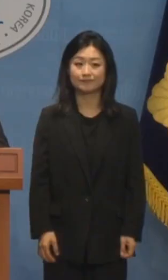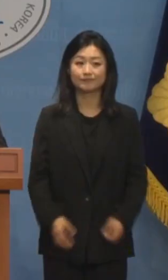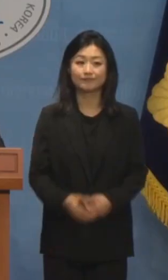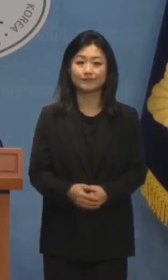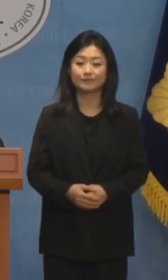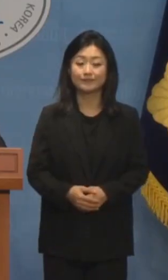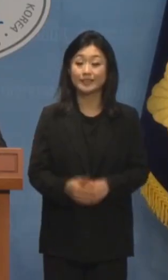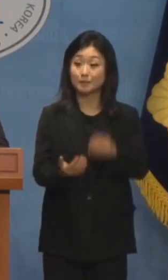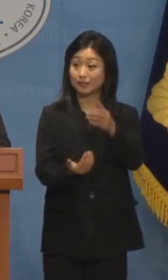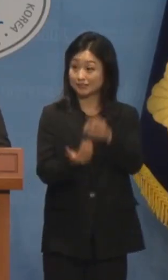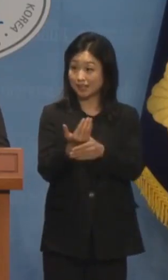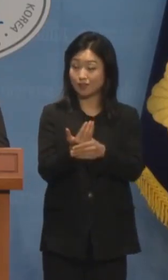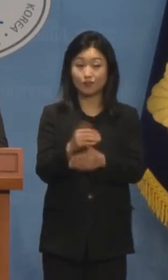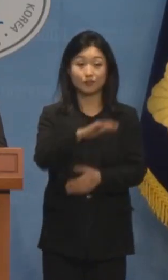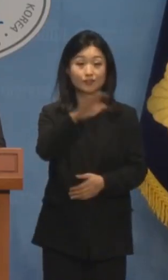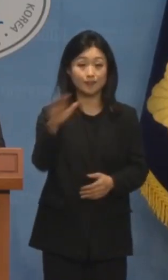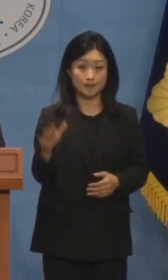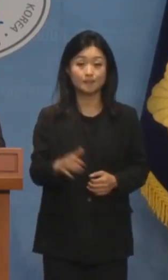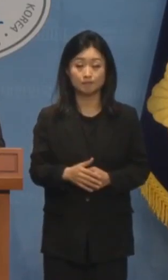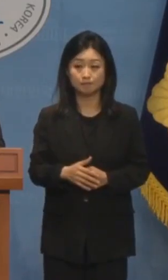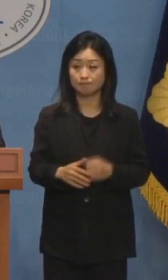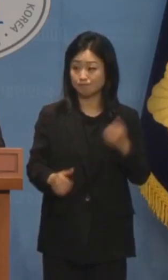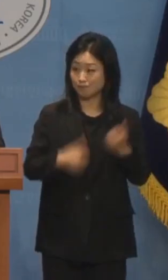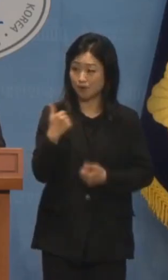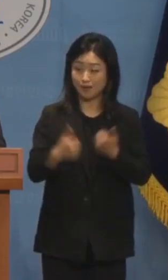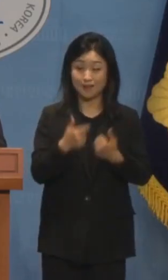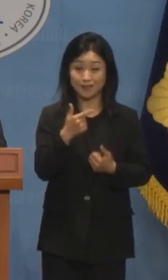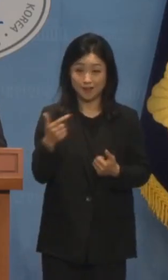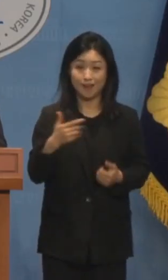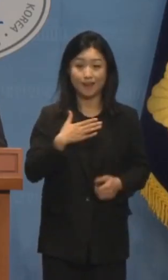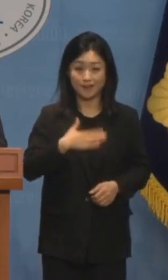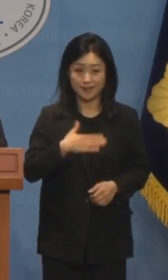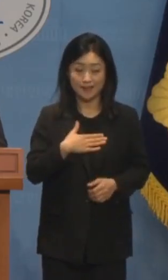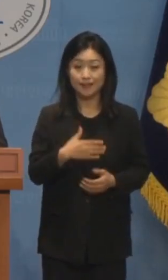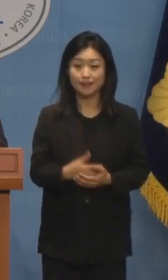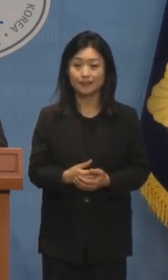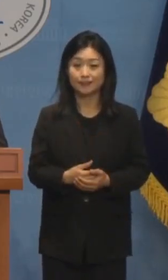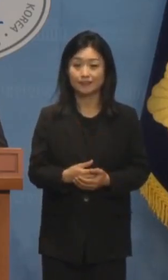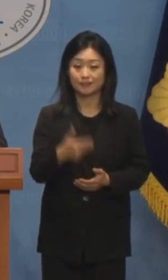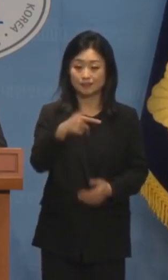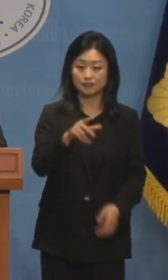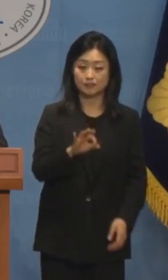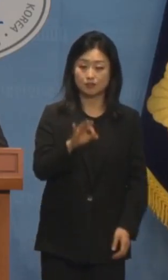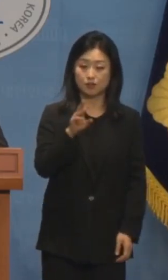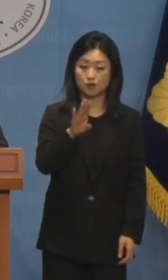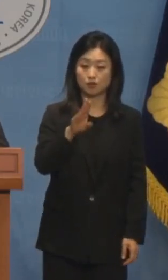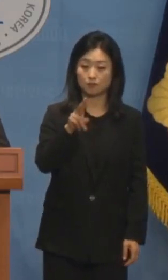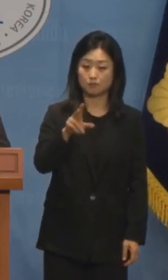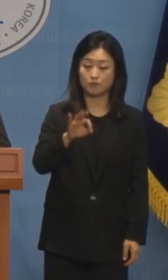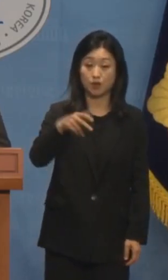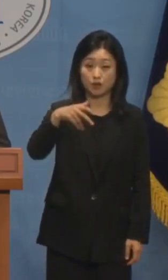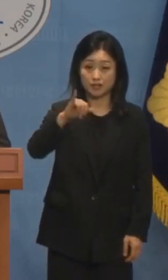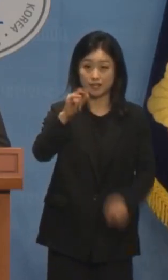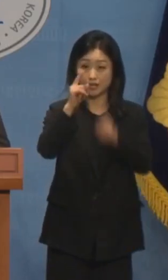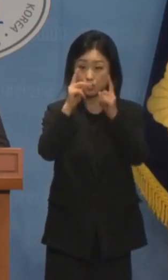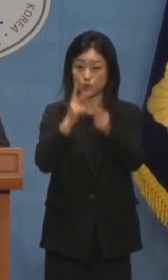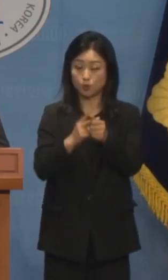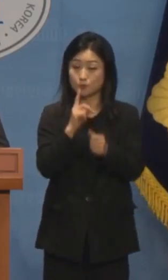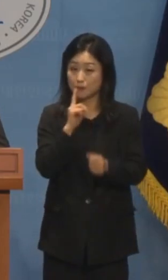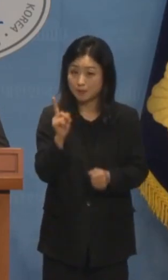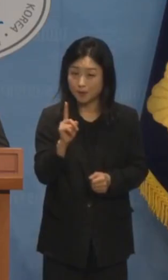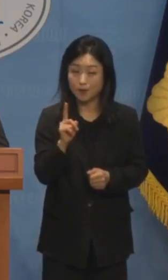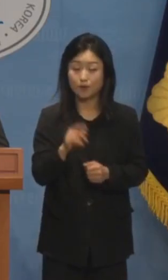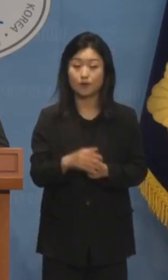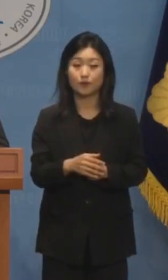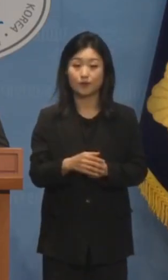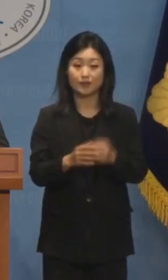네, 이번 사건으로 많은 분들께서 공분을 사고 있다라고 생각합니다. 그 정병기 영남대 교수께서 이렇게 이야기하셨더라고요.